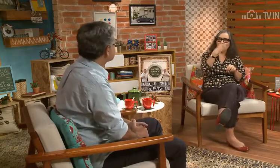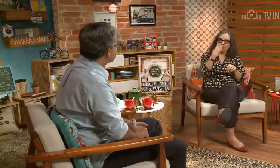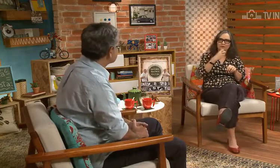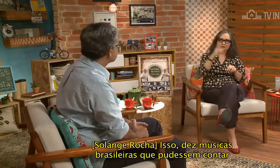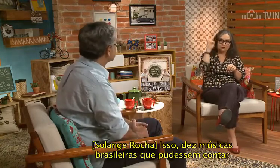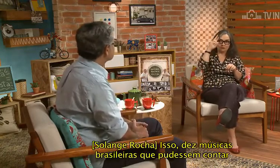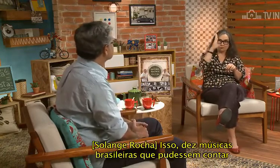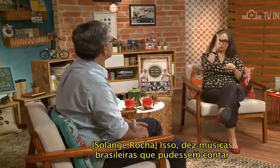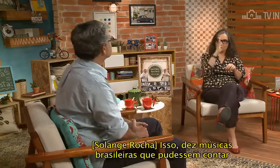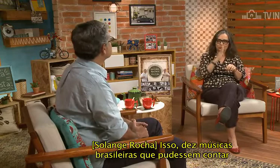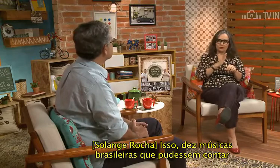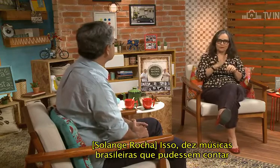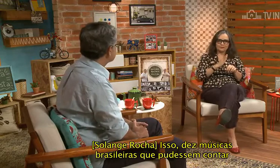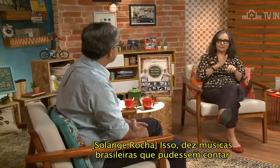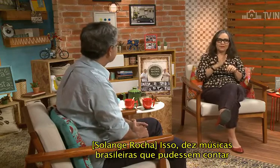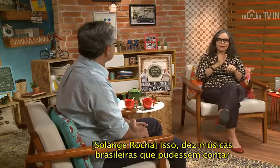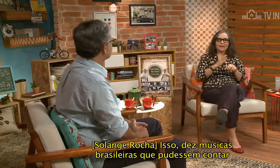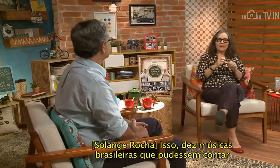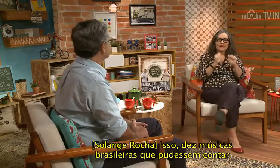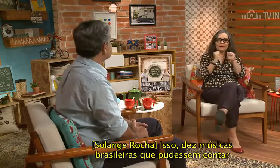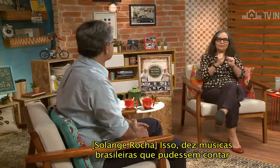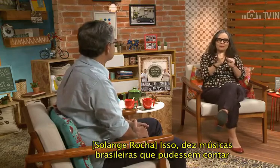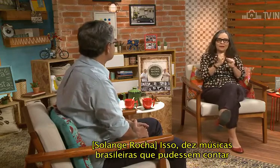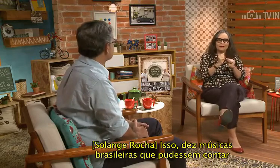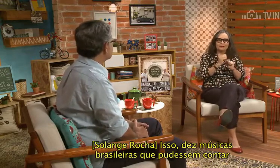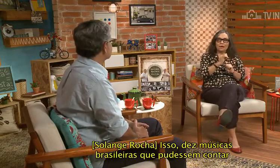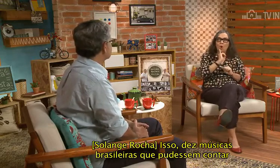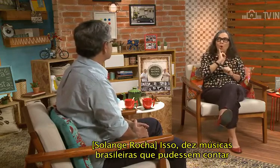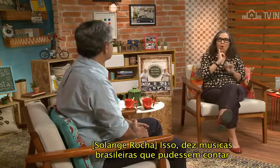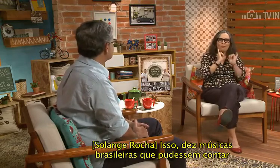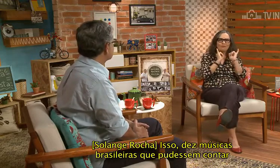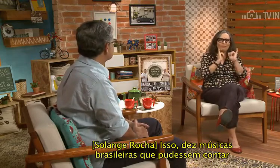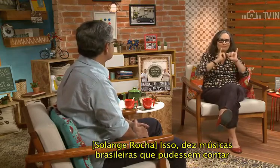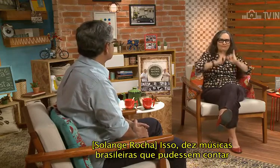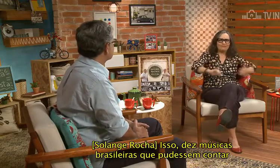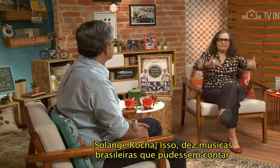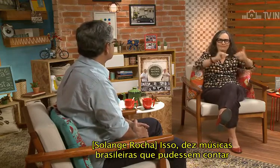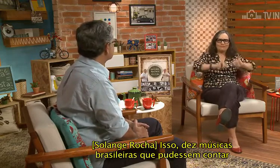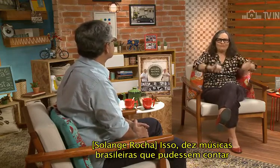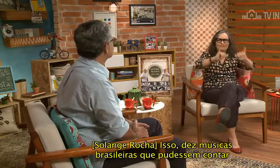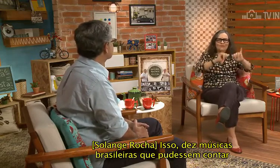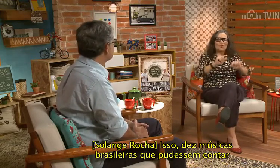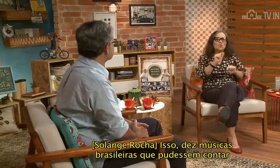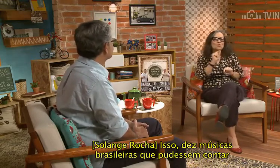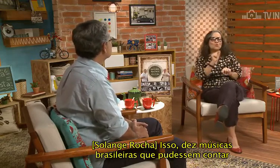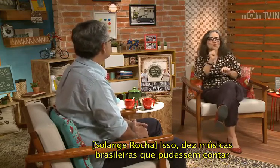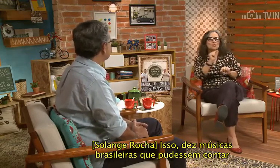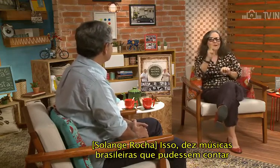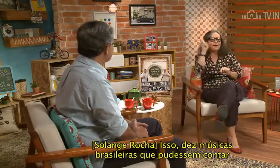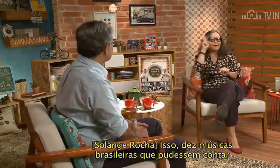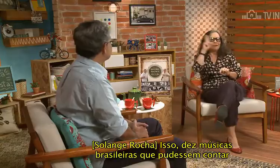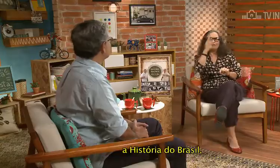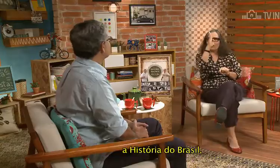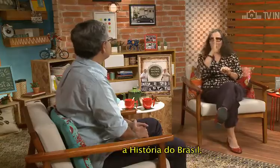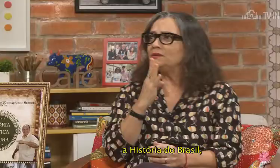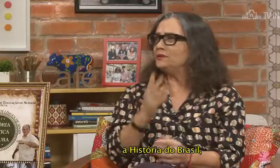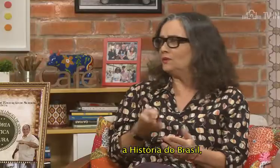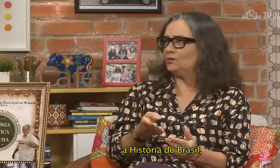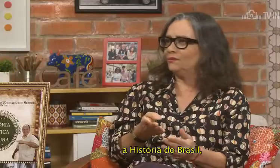Isso. Dez músicas brasileiras, né? Que pudessem contar a história do Brasil.